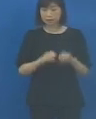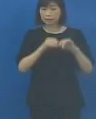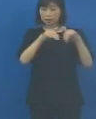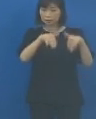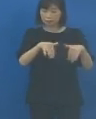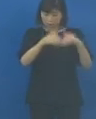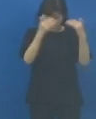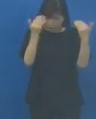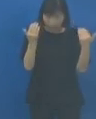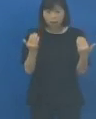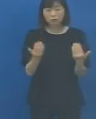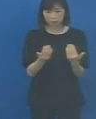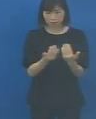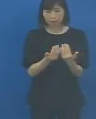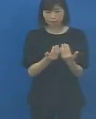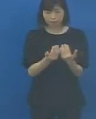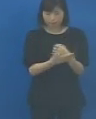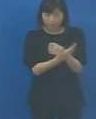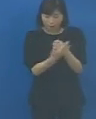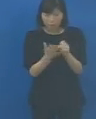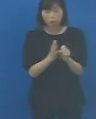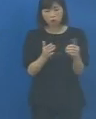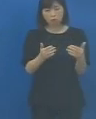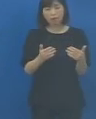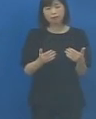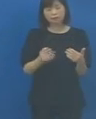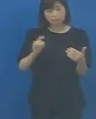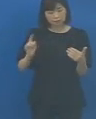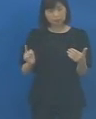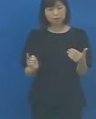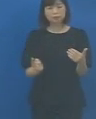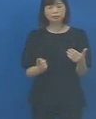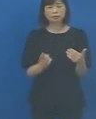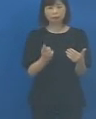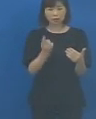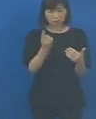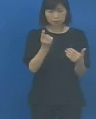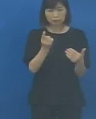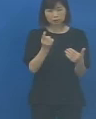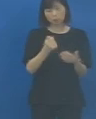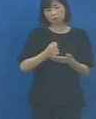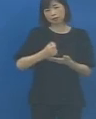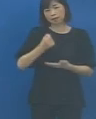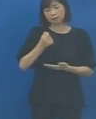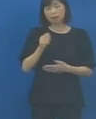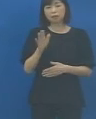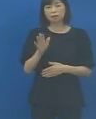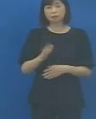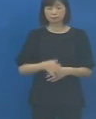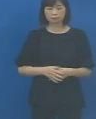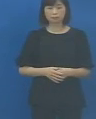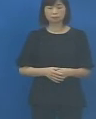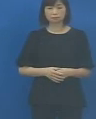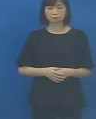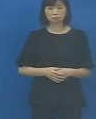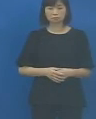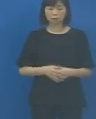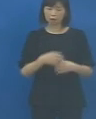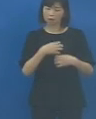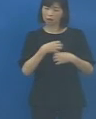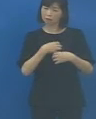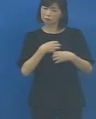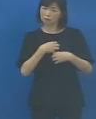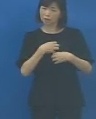あの保全すべきあの自然 の, あの遺産でございますし、それからあの危険な